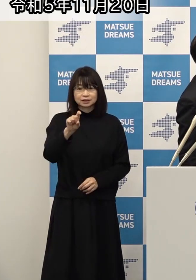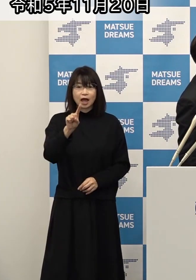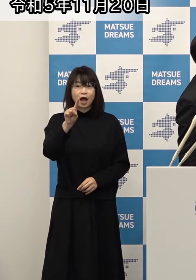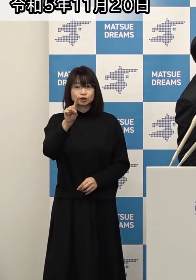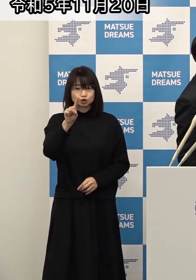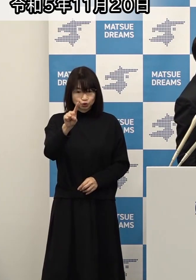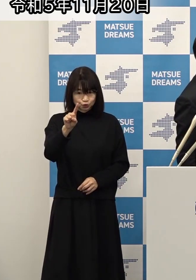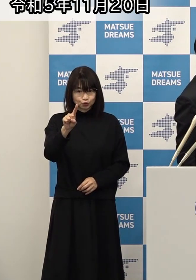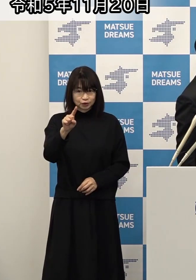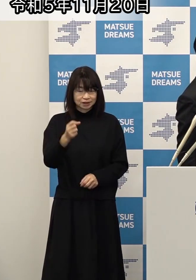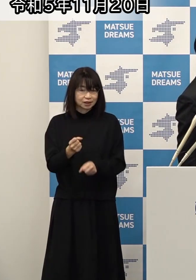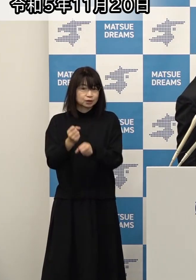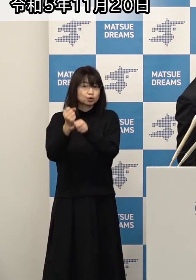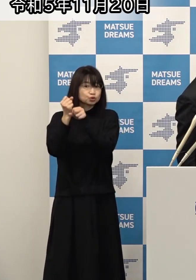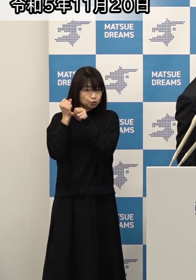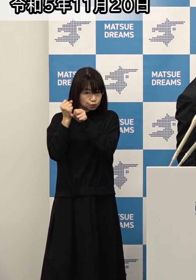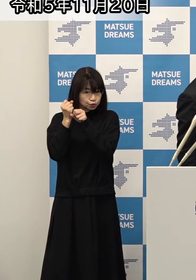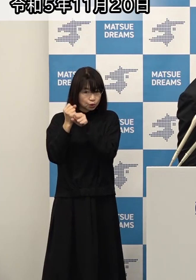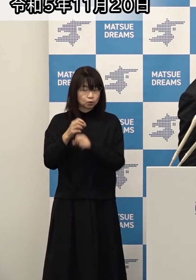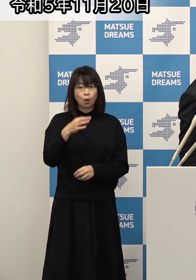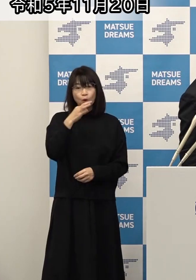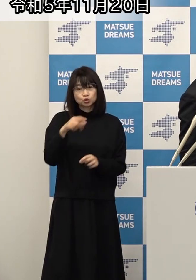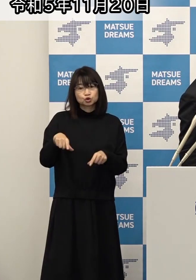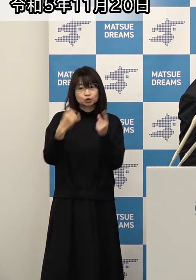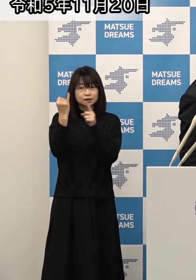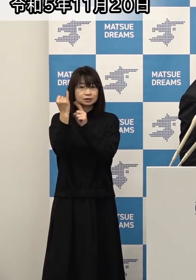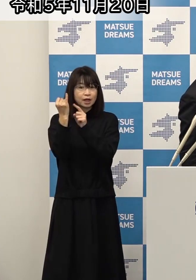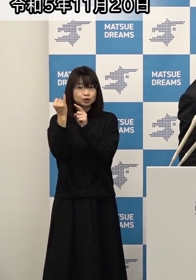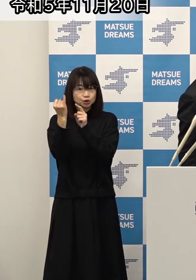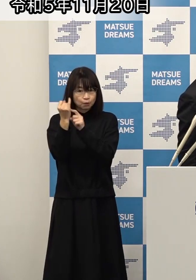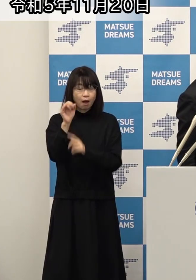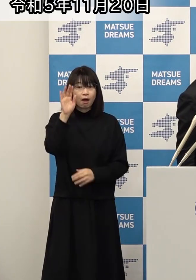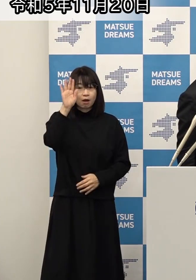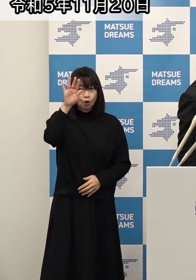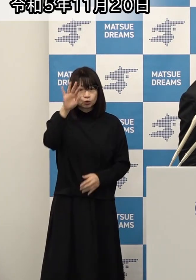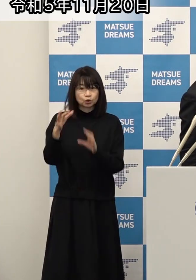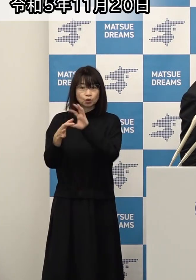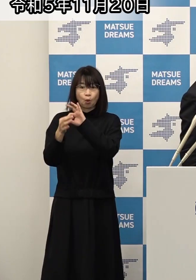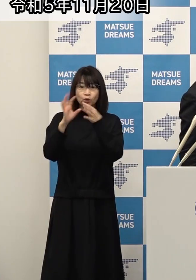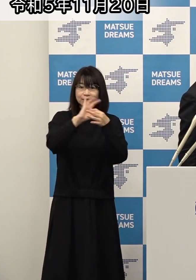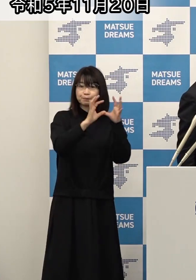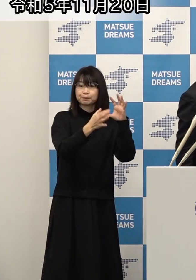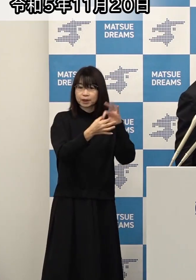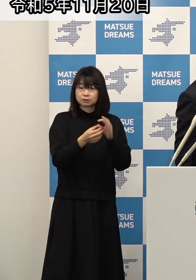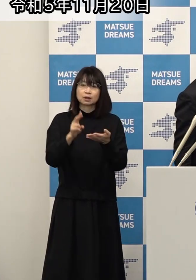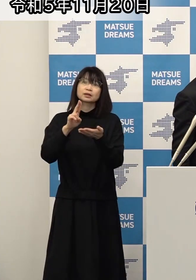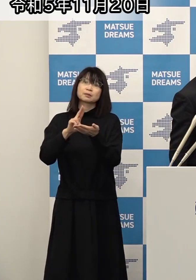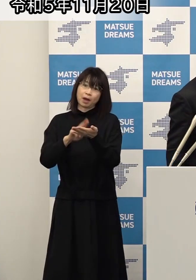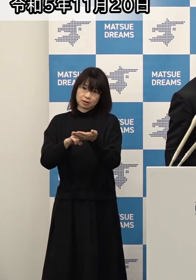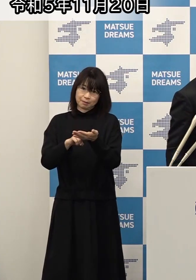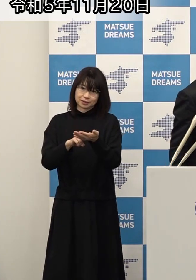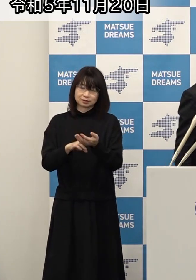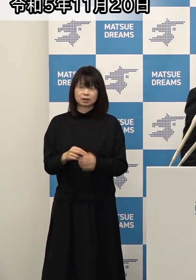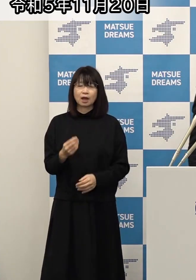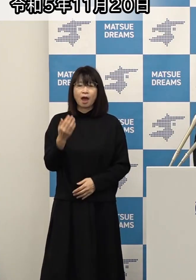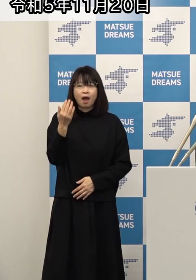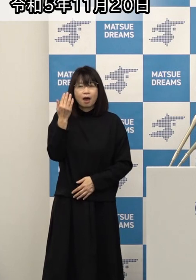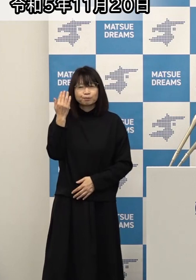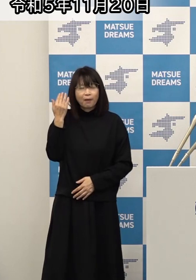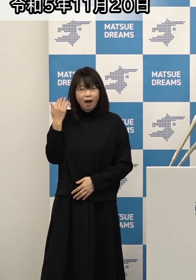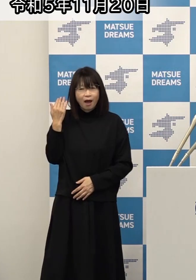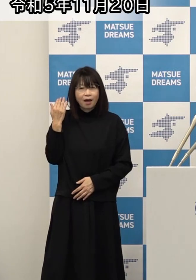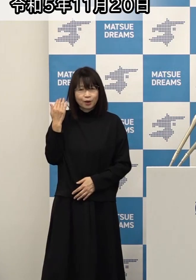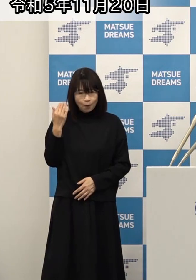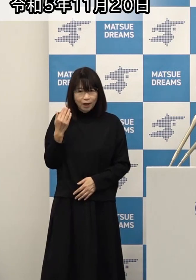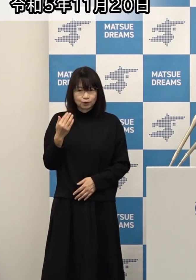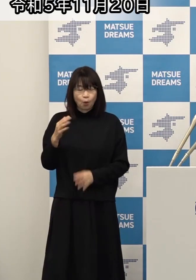輪の代表に内定されておりますし、過去には高橋尚子選手、野口みずき選手のようなですね、マラソンの金メ